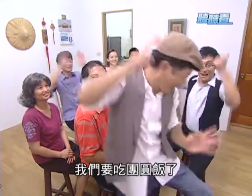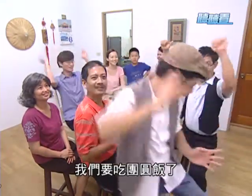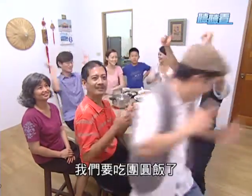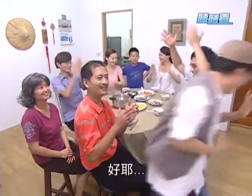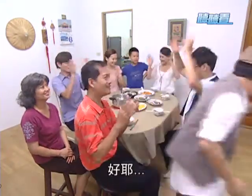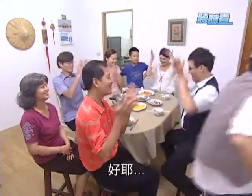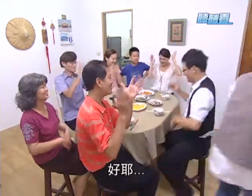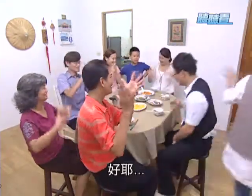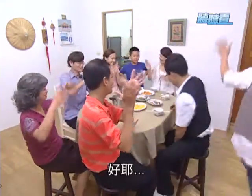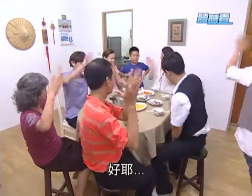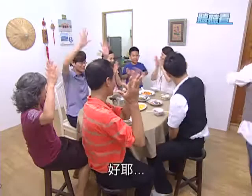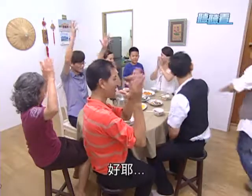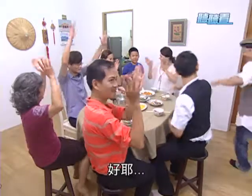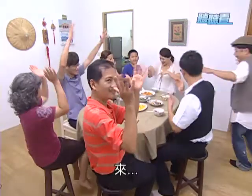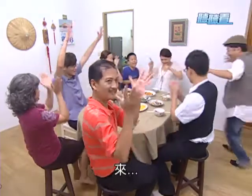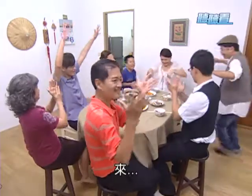哎，来来来， 好哎， 来 来 来， 哦，